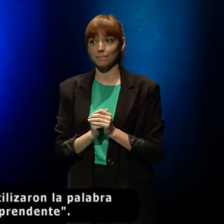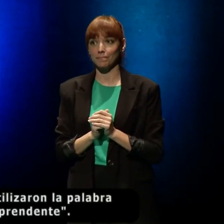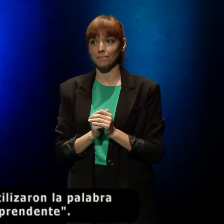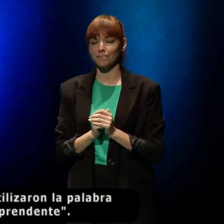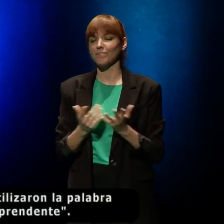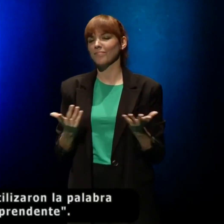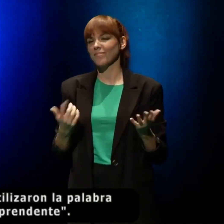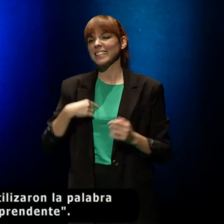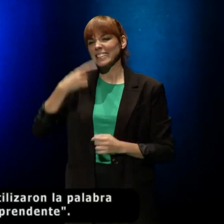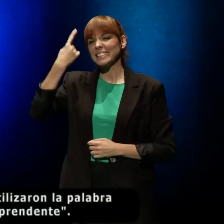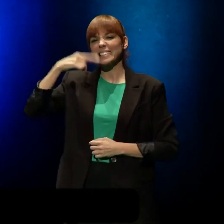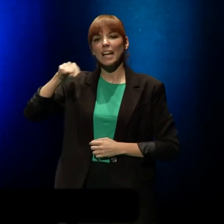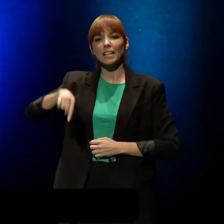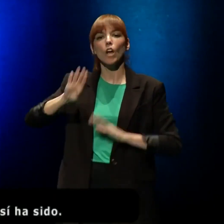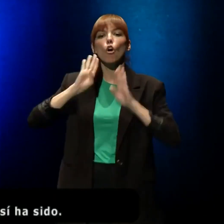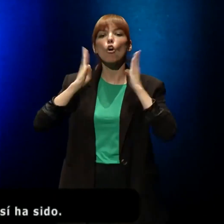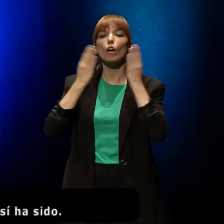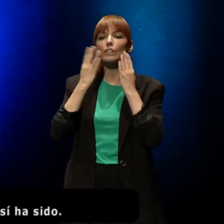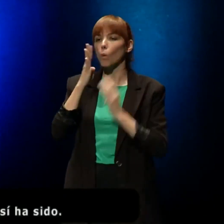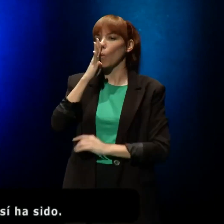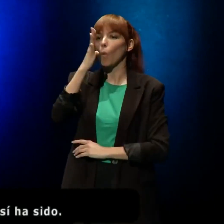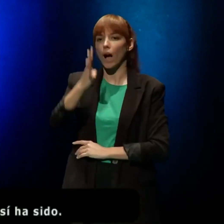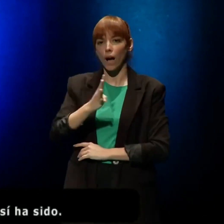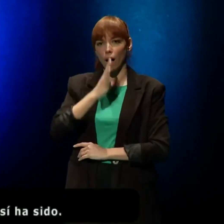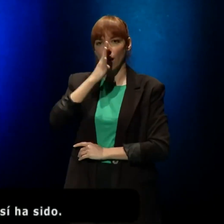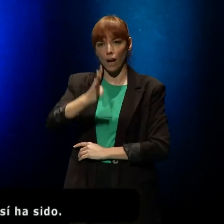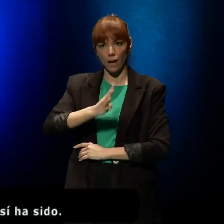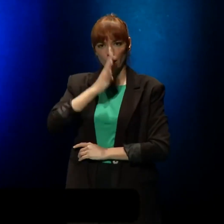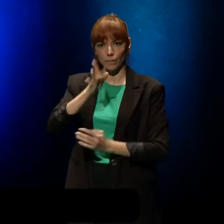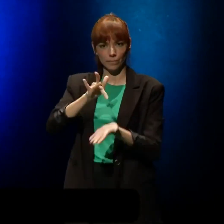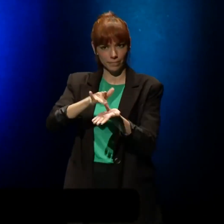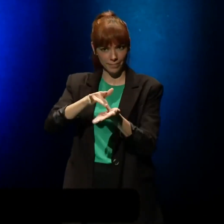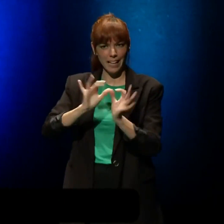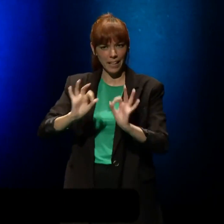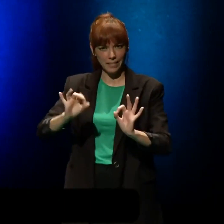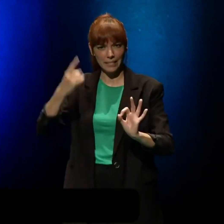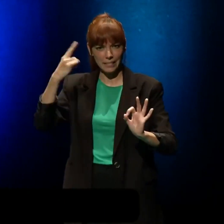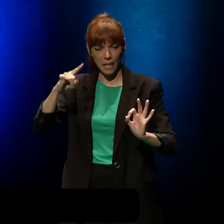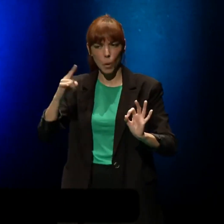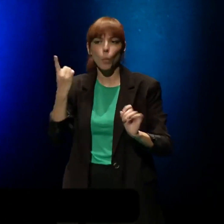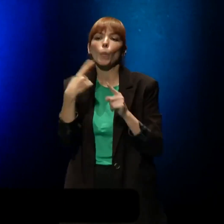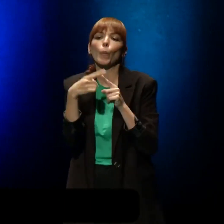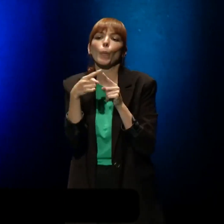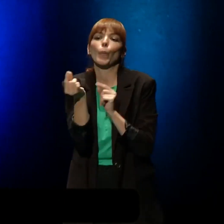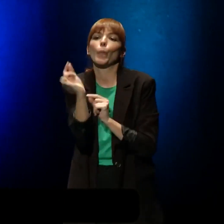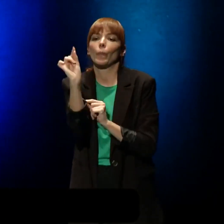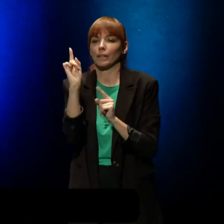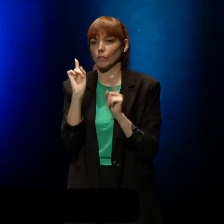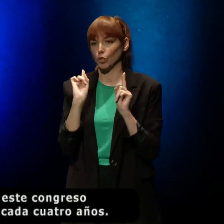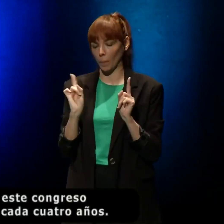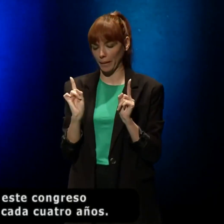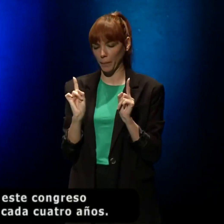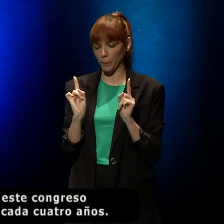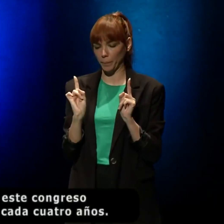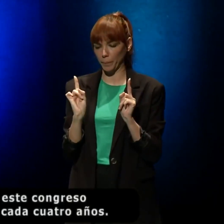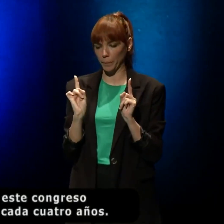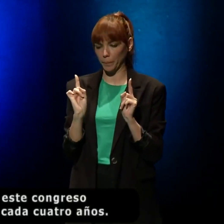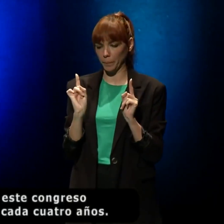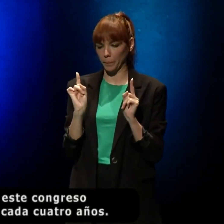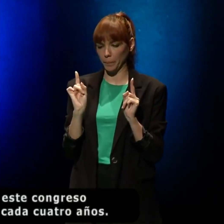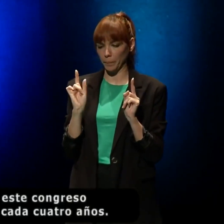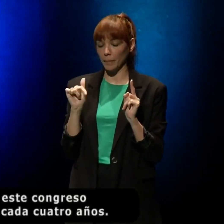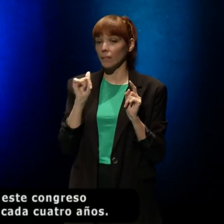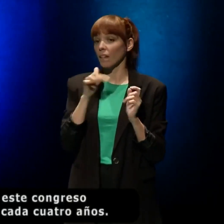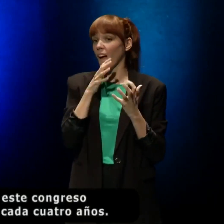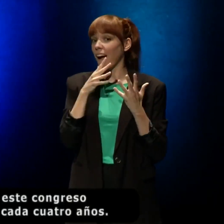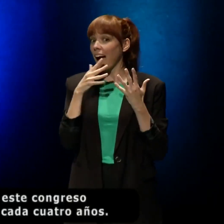Sé que este congreso se celebra cada 4 años. Un apunte solo. Dentro de la incidencia